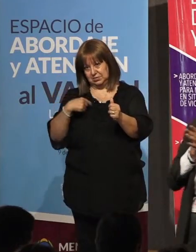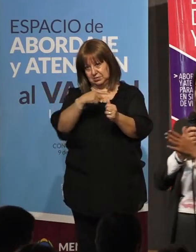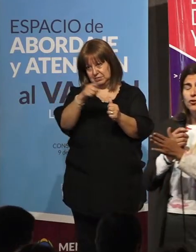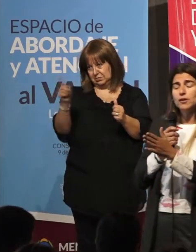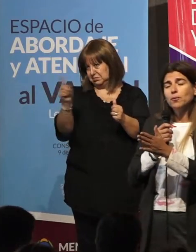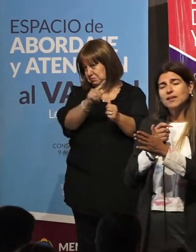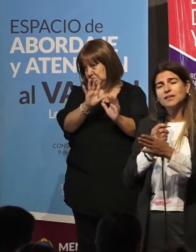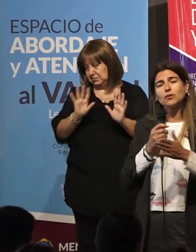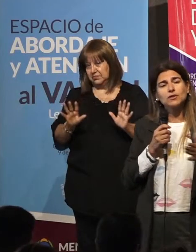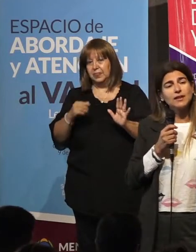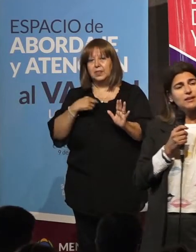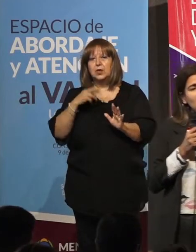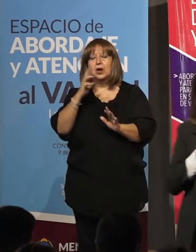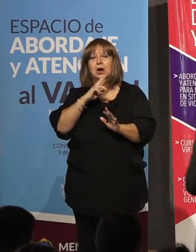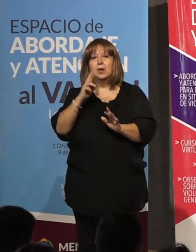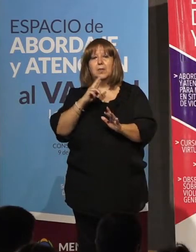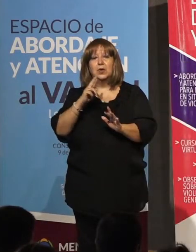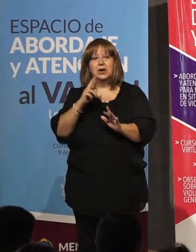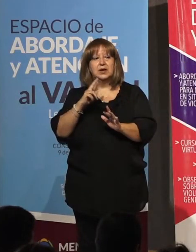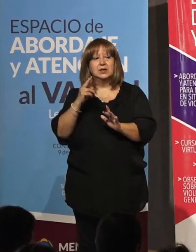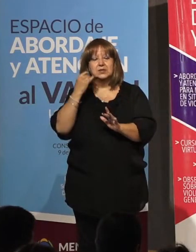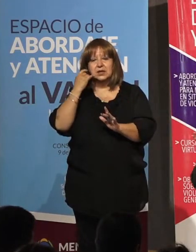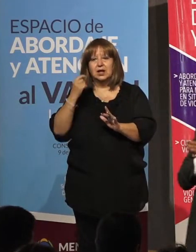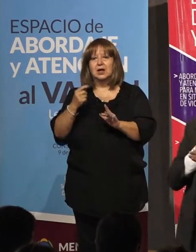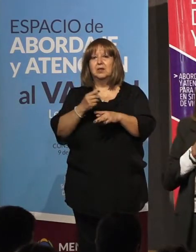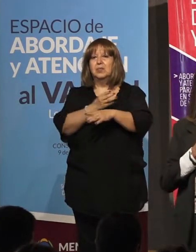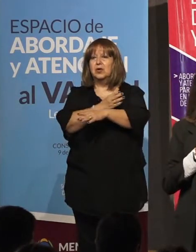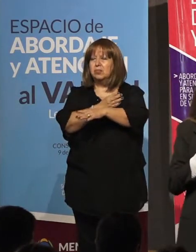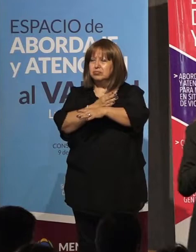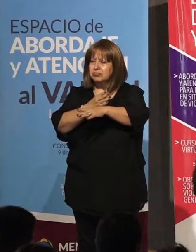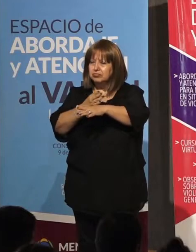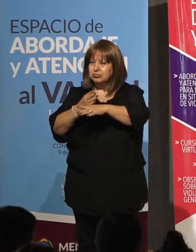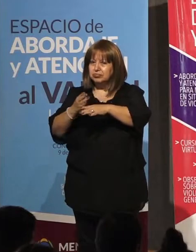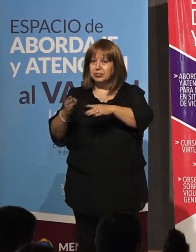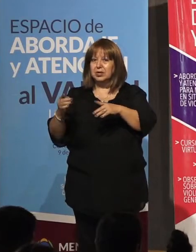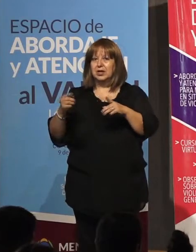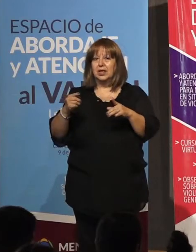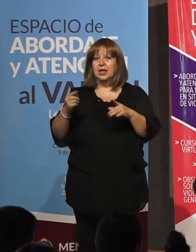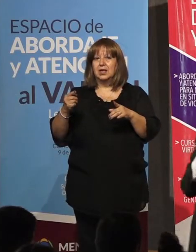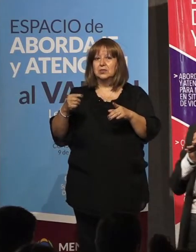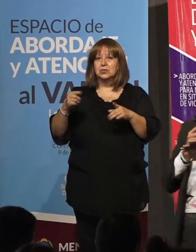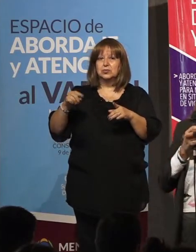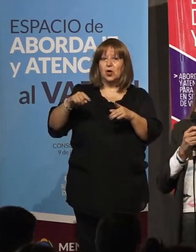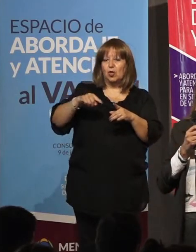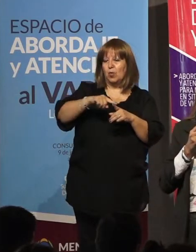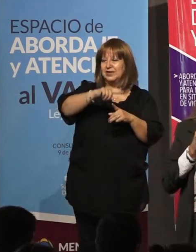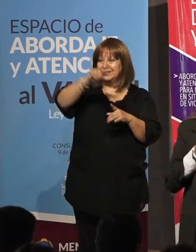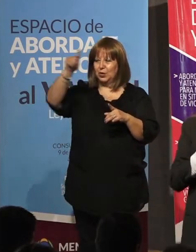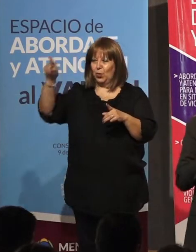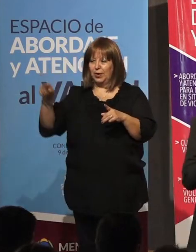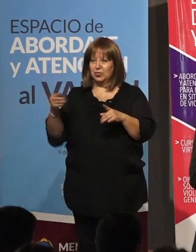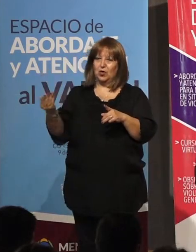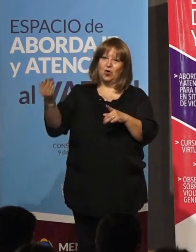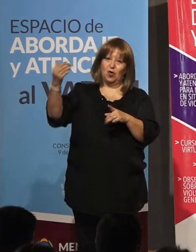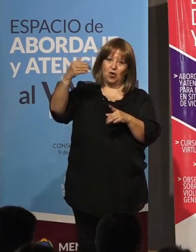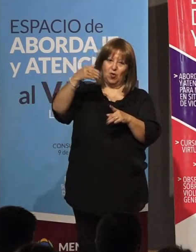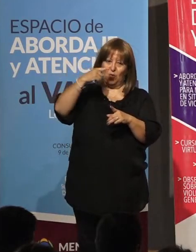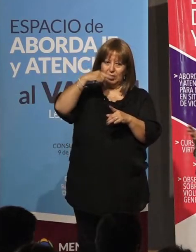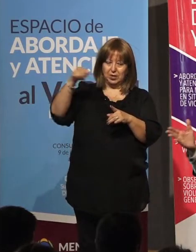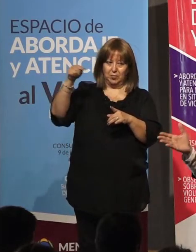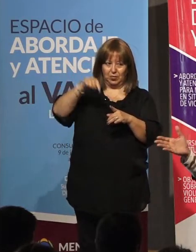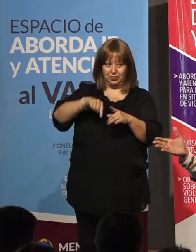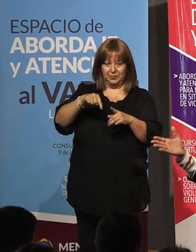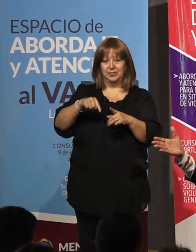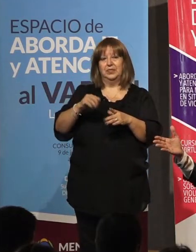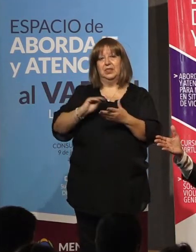mujer. Pero yo a la mujer la tengo trazada, porque todo este sistema a mí me permite que esto vuelva a mi despacho. ¿Qué pasa? Puede pasar que